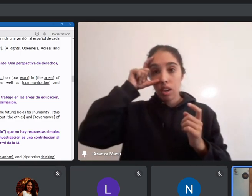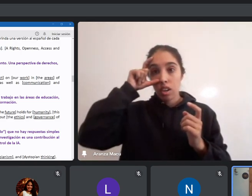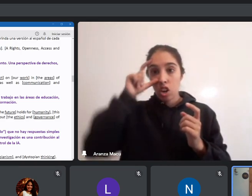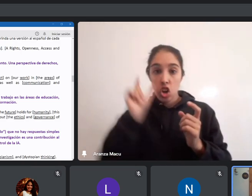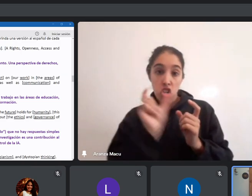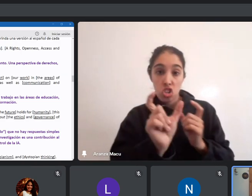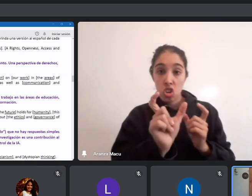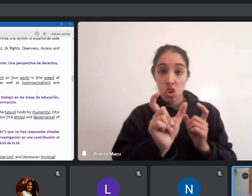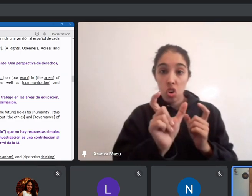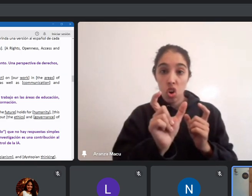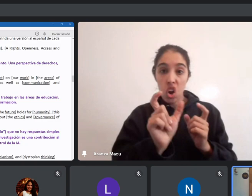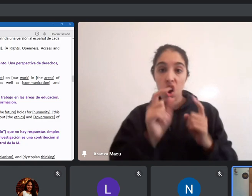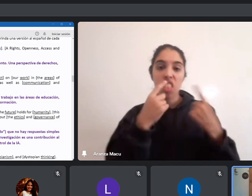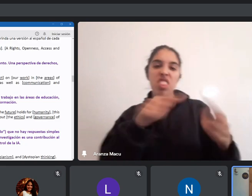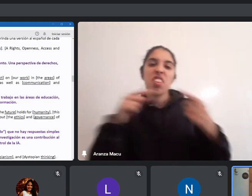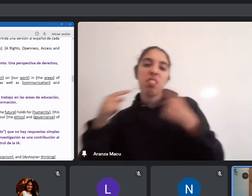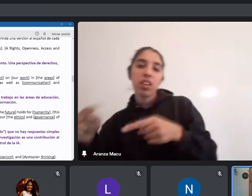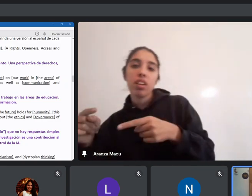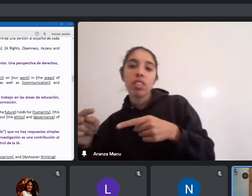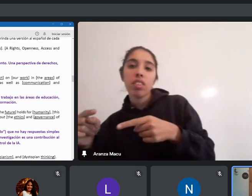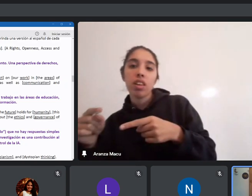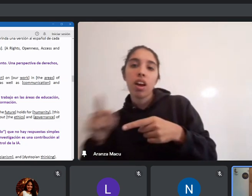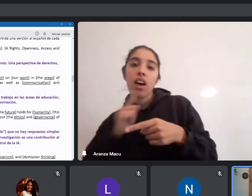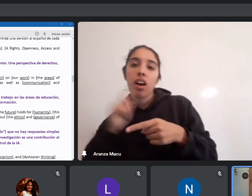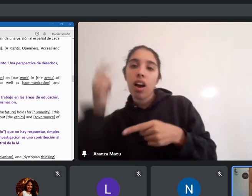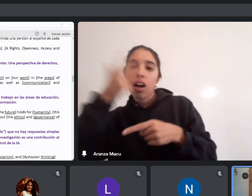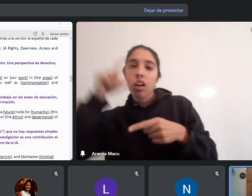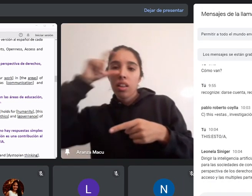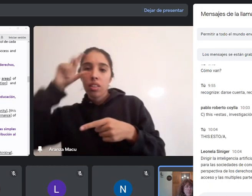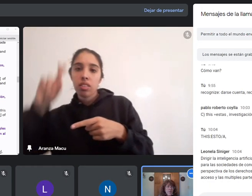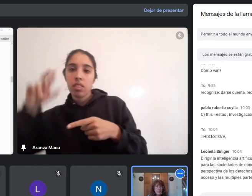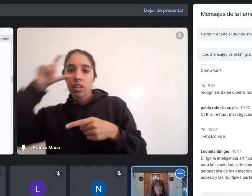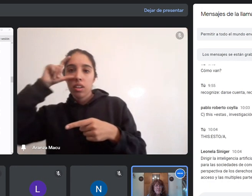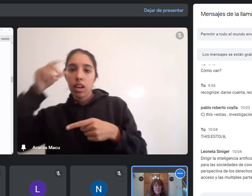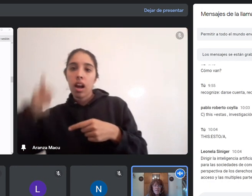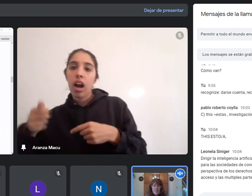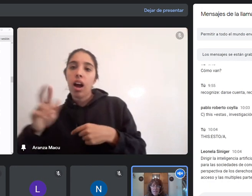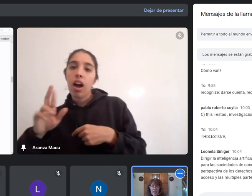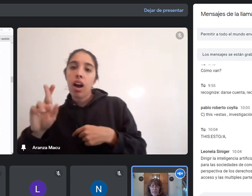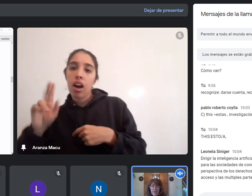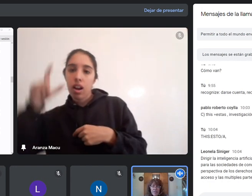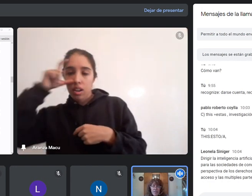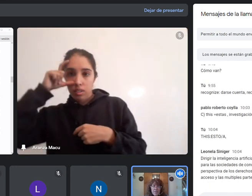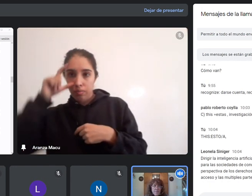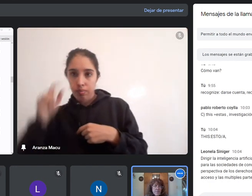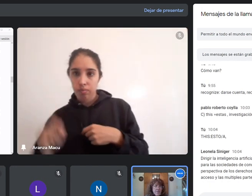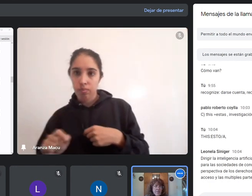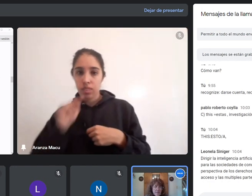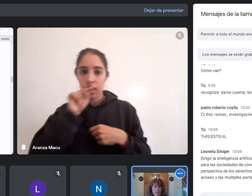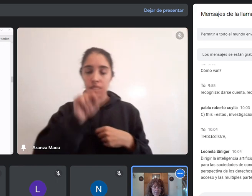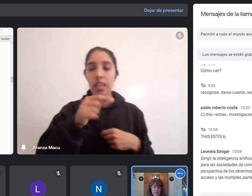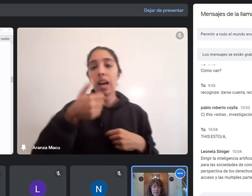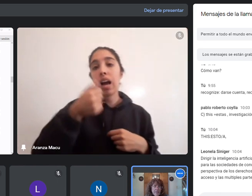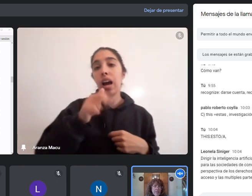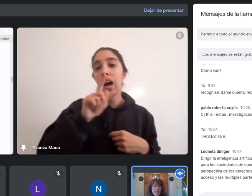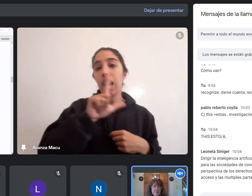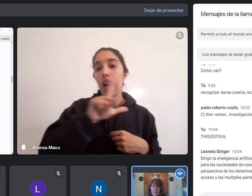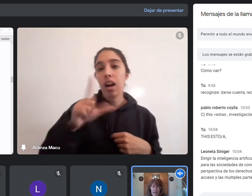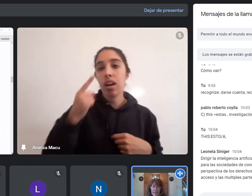¿sí? Aquí, lo pongo en el chat, Así. ¿sí? Here quiere decir aquí